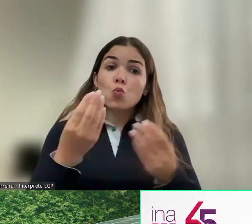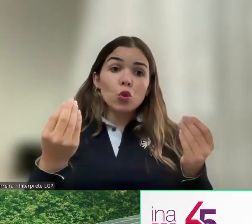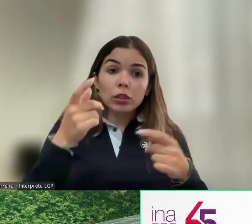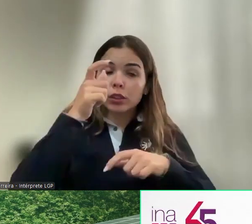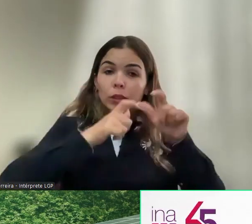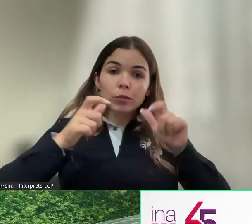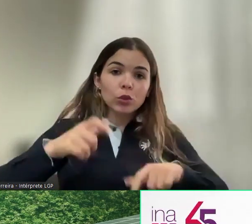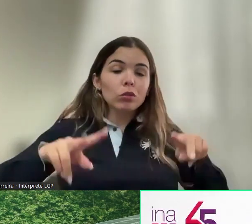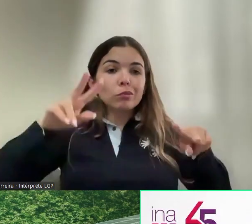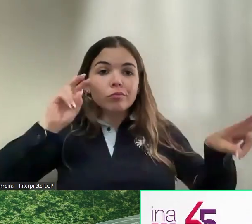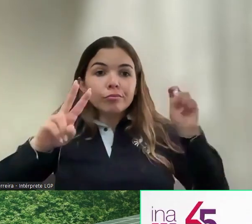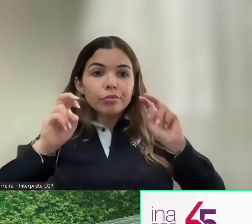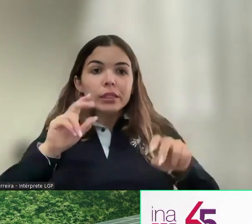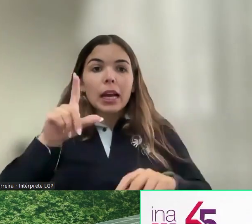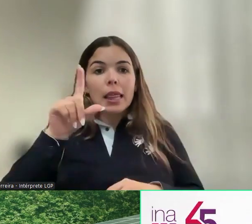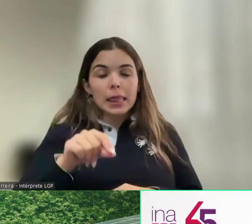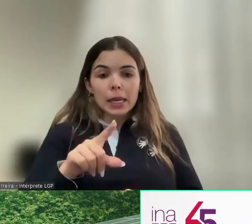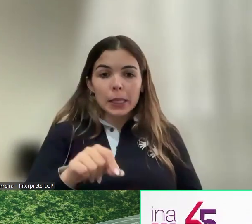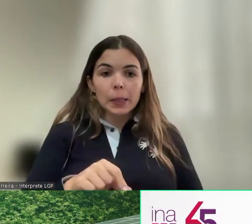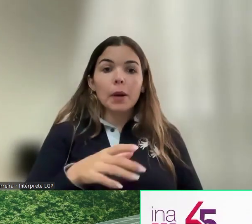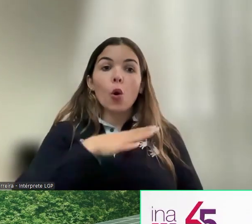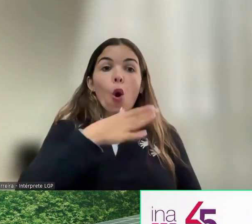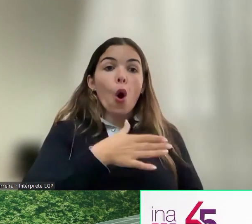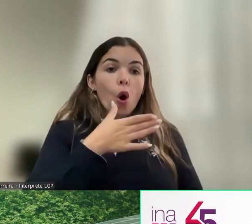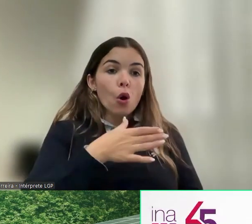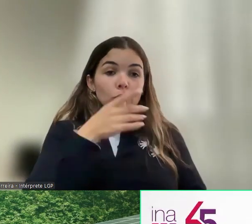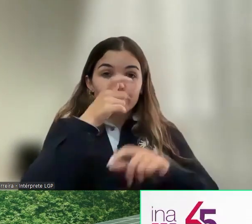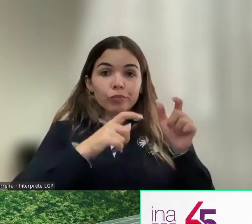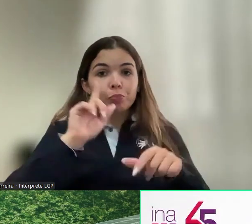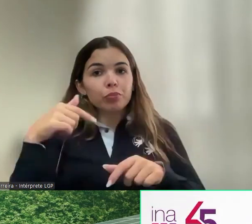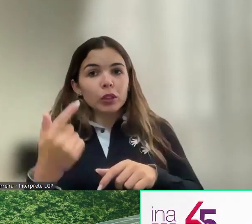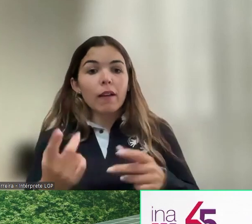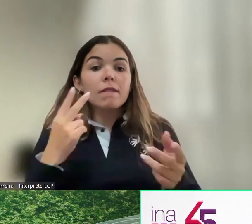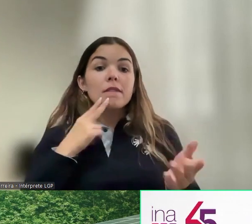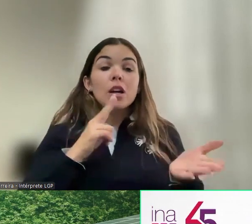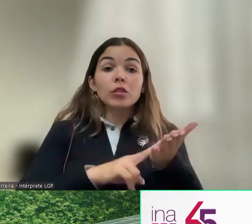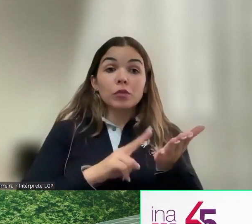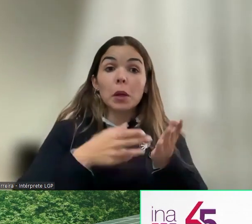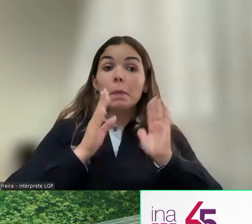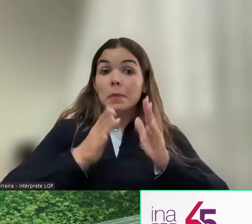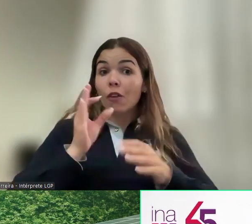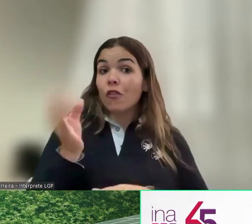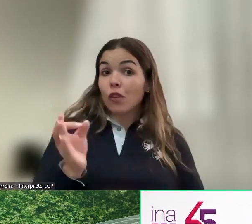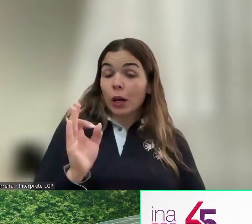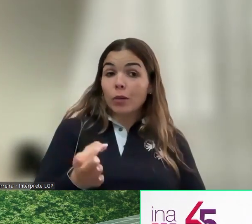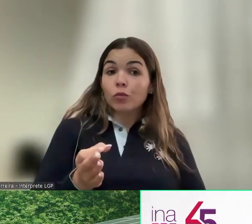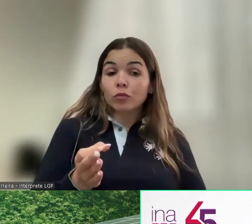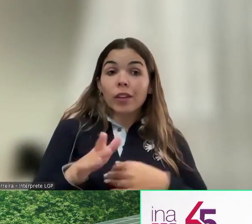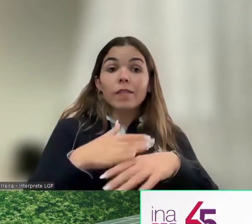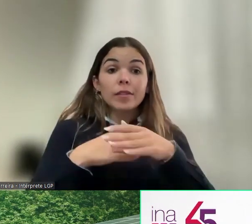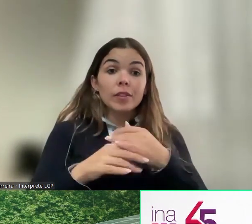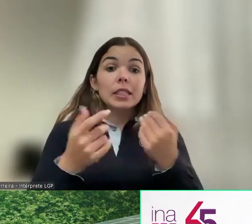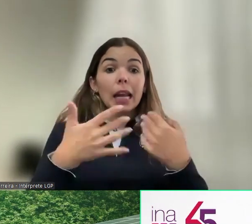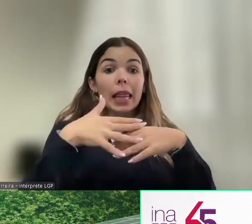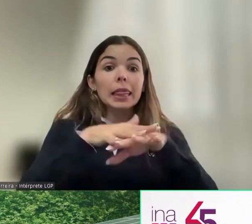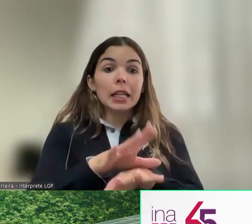a ouvir, e os nossos oradores, na verdade, nós precisamos também de ferramentas aqui para concretizar essa integração